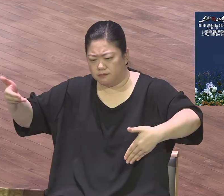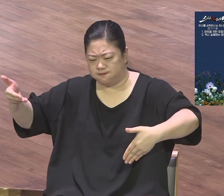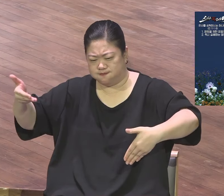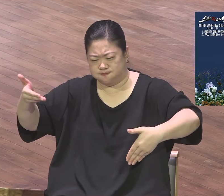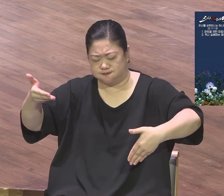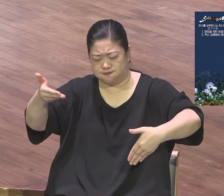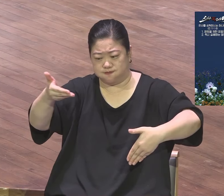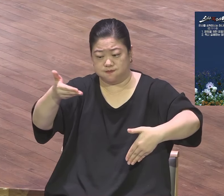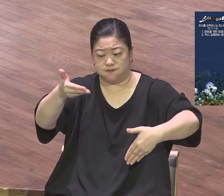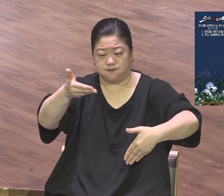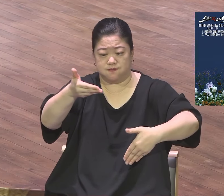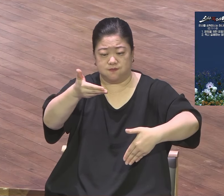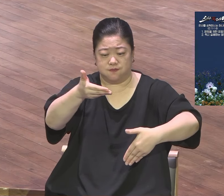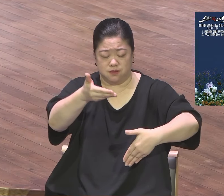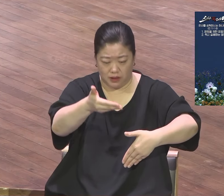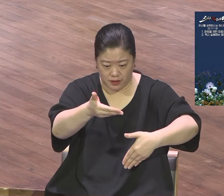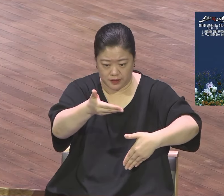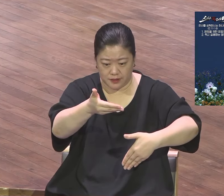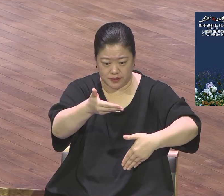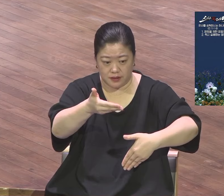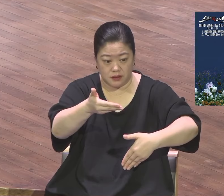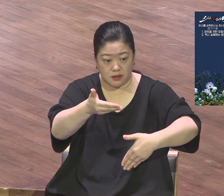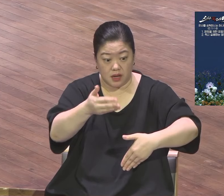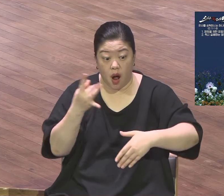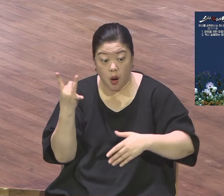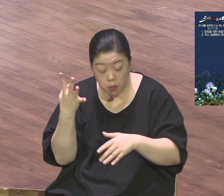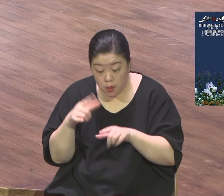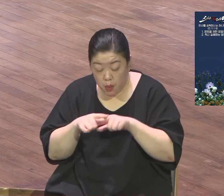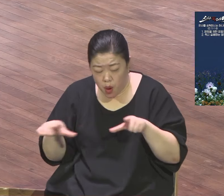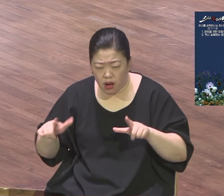거예요. 과감하게 배 띄워버린 겁니다.